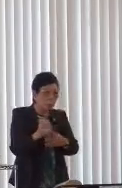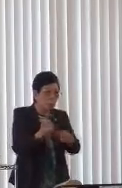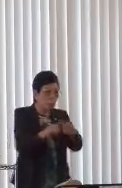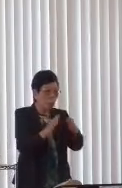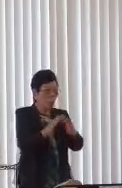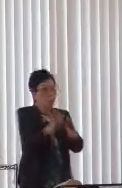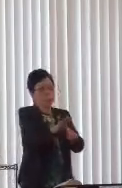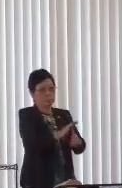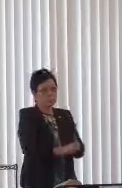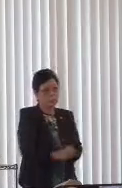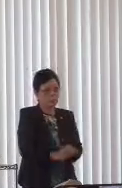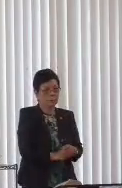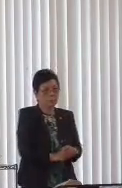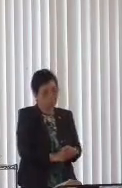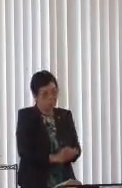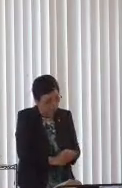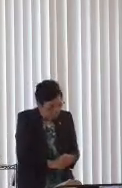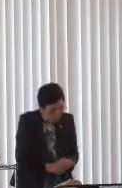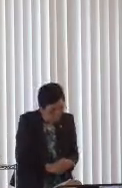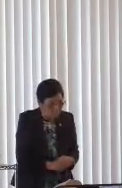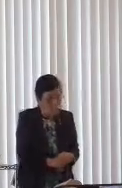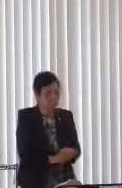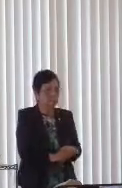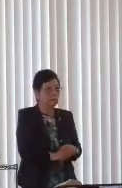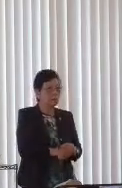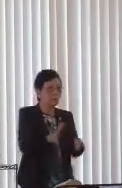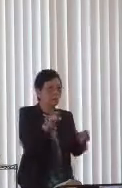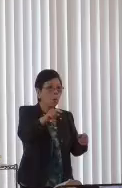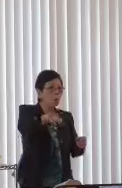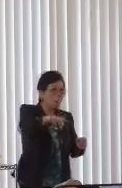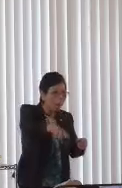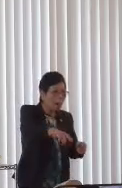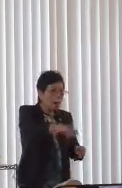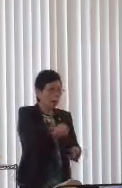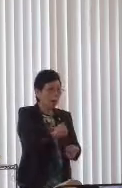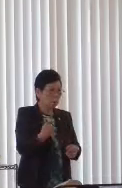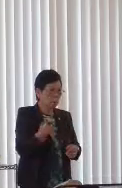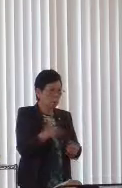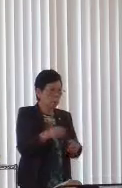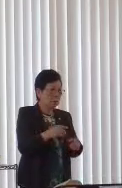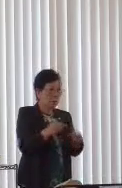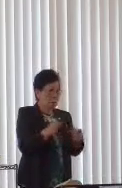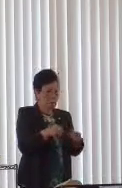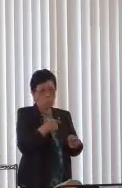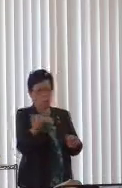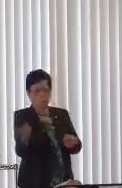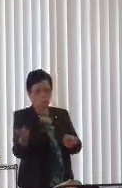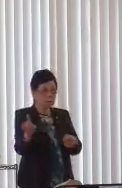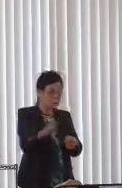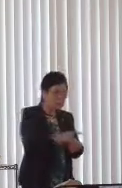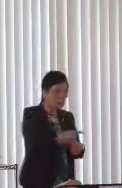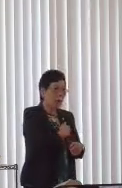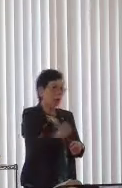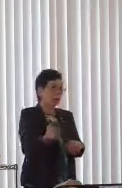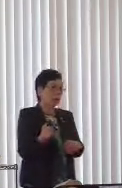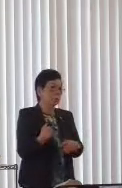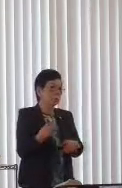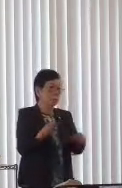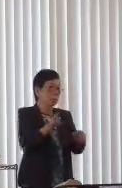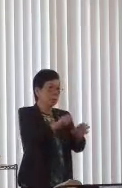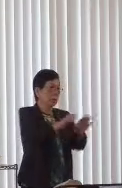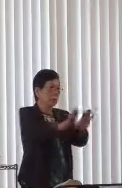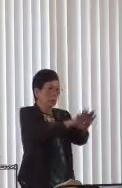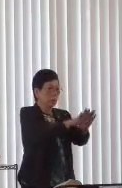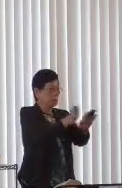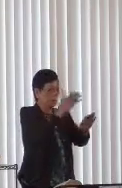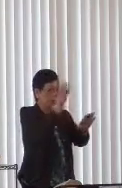て入れてあると思いますけども、まあ、この教会はそういうことしませんから、遅刻しても大きい顔して来ていただいたらいいと思いますけども、まあ、そういう教